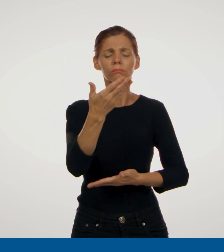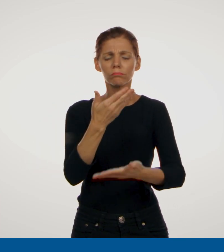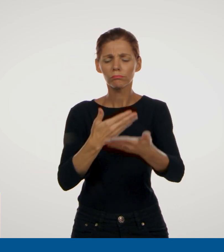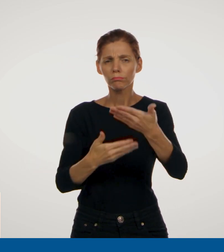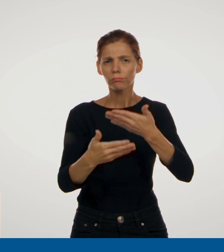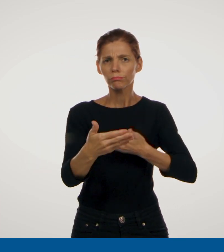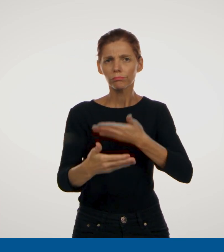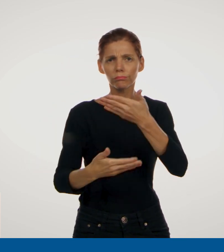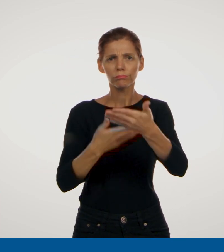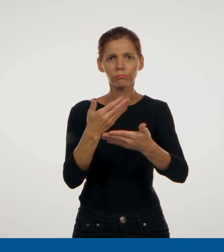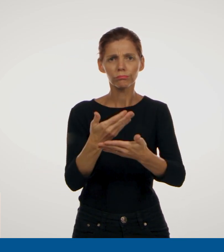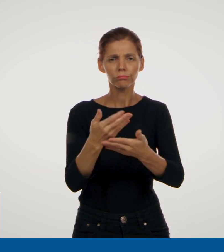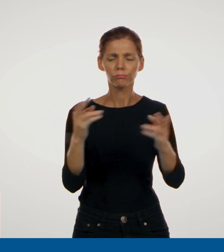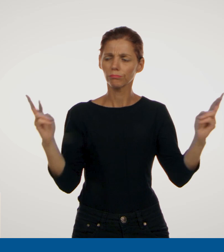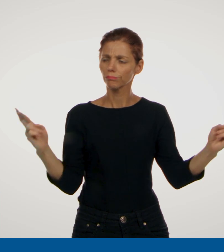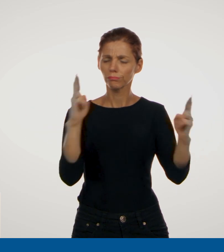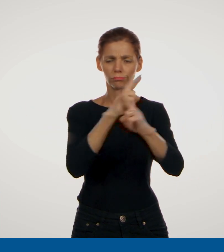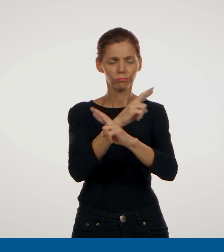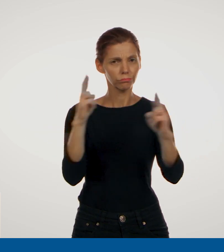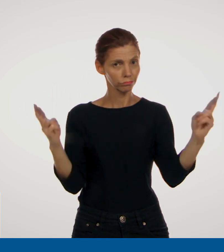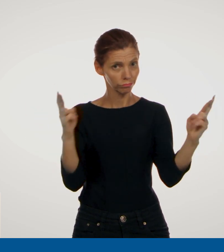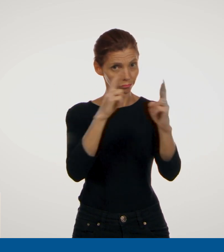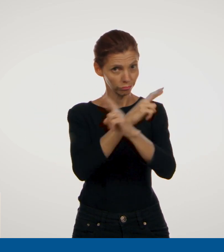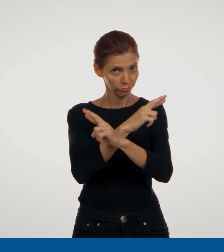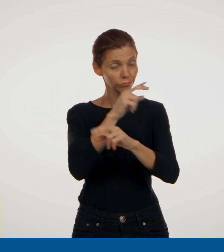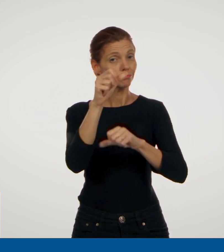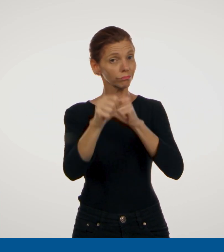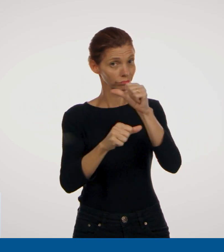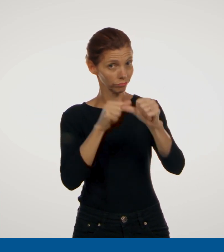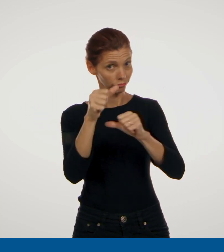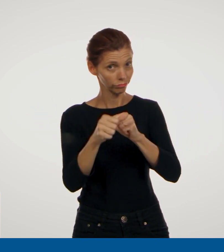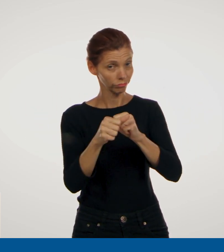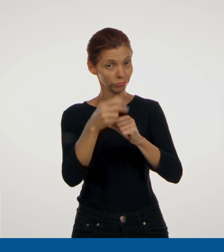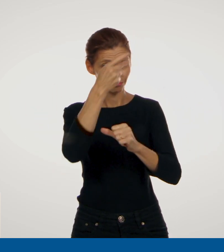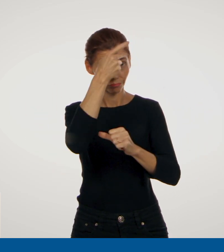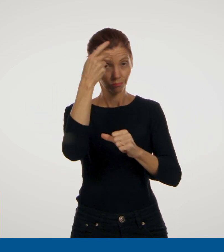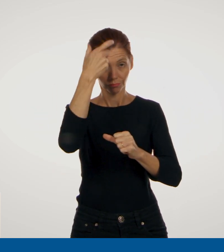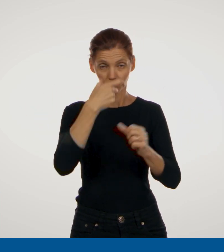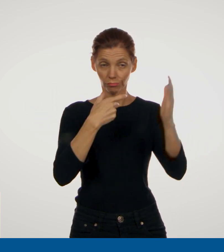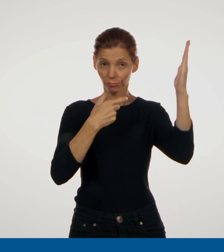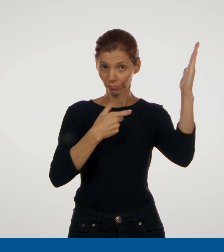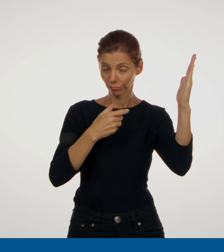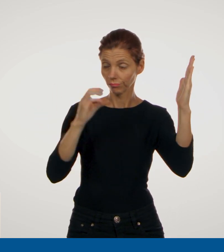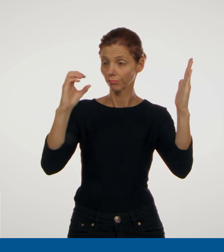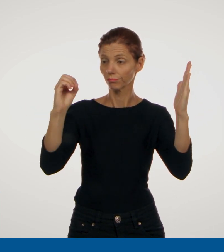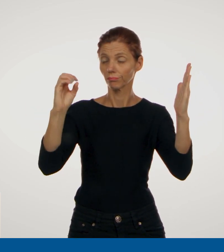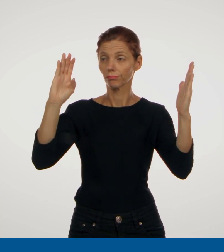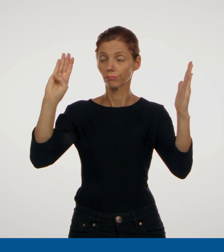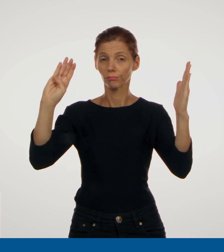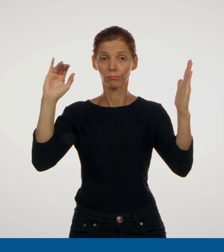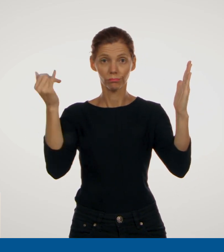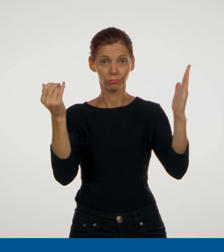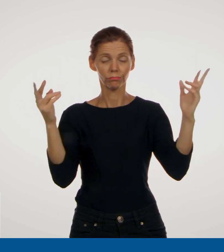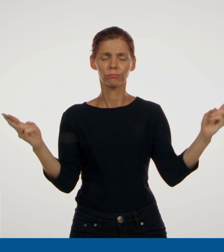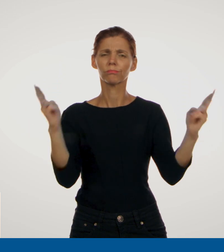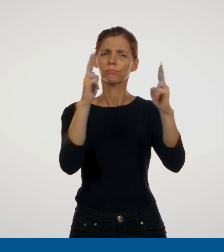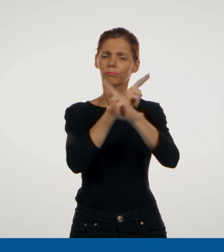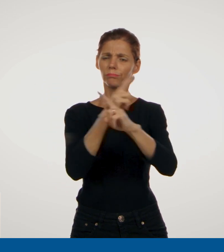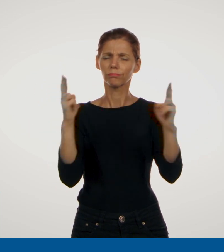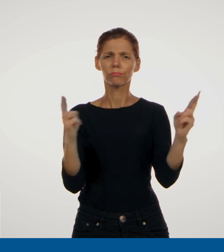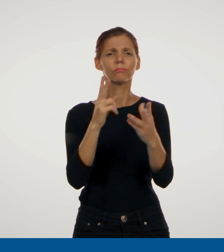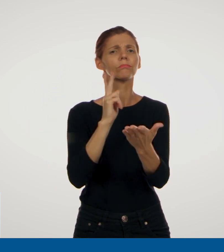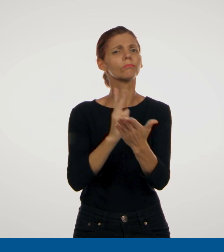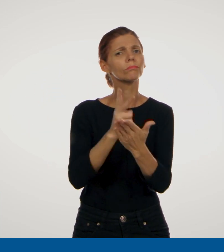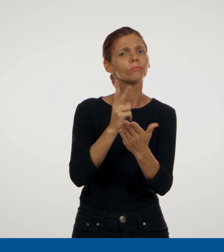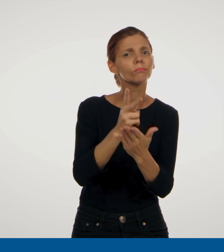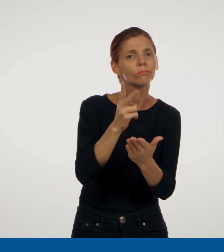é considerada a mediação recíproca, essa troca entre sujeito e objeto. Isso é, esses aspectos estão em